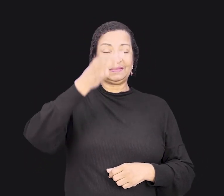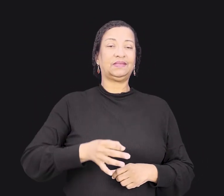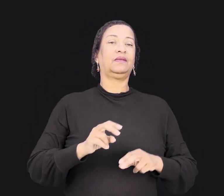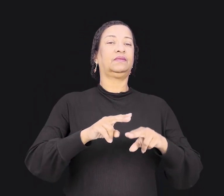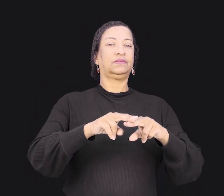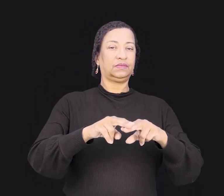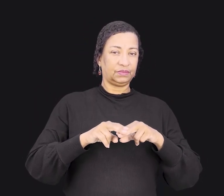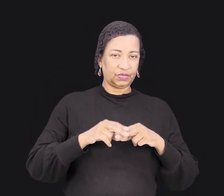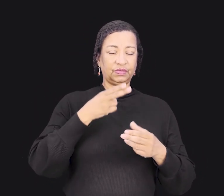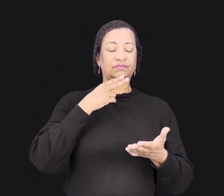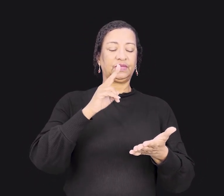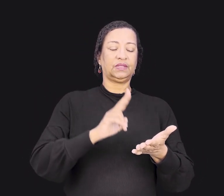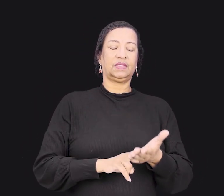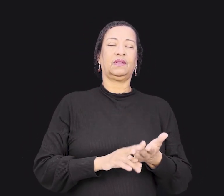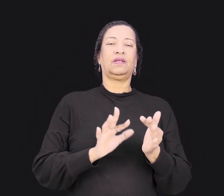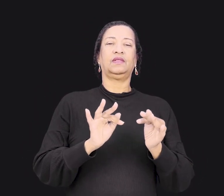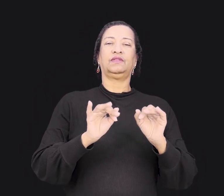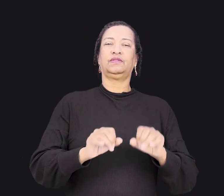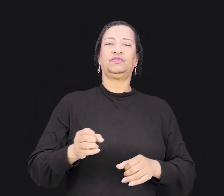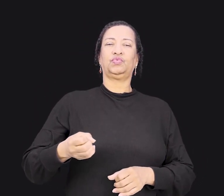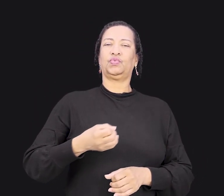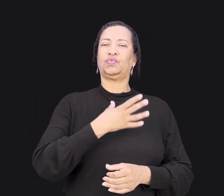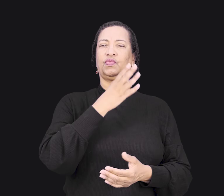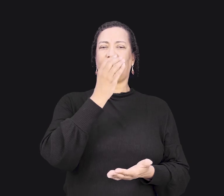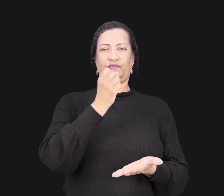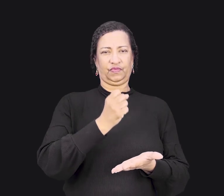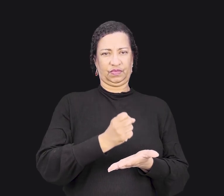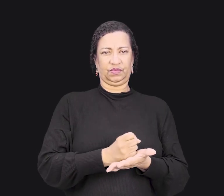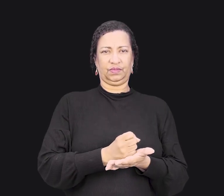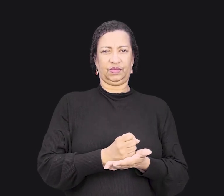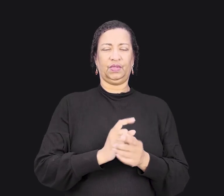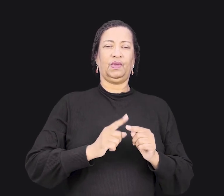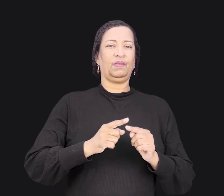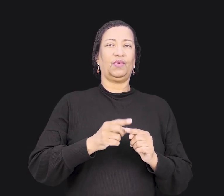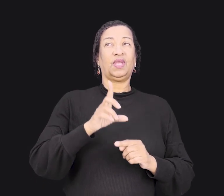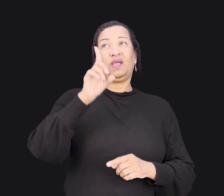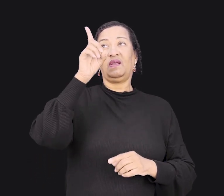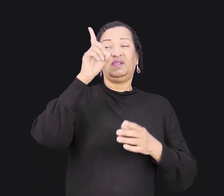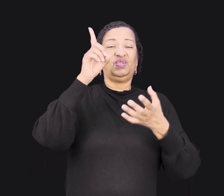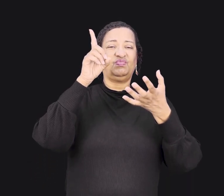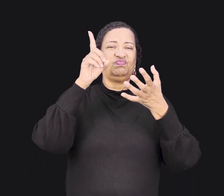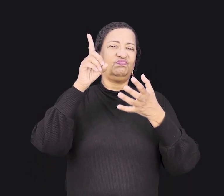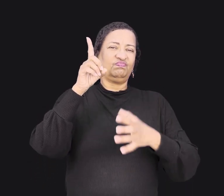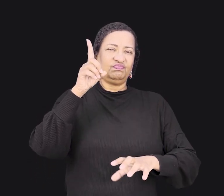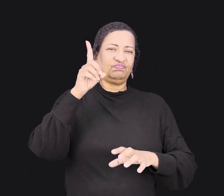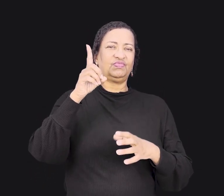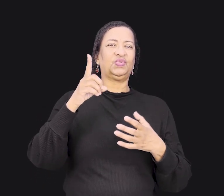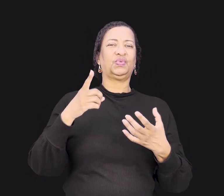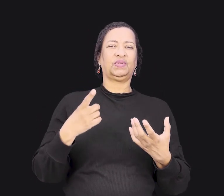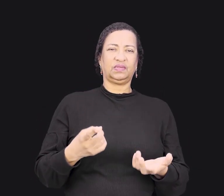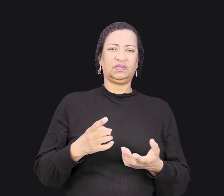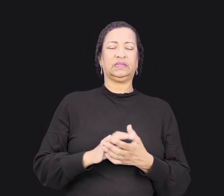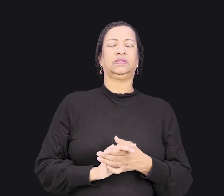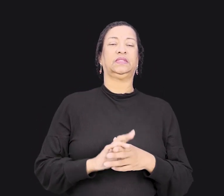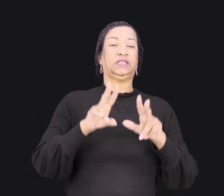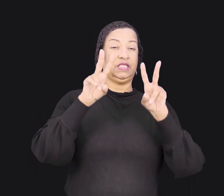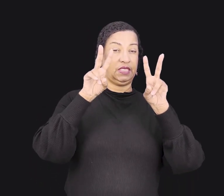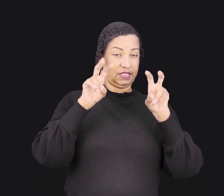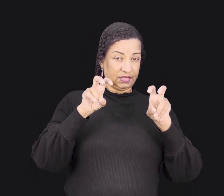final do Novo Testamento, porque Deus não queria. Ele não queria que esta questão vital sobre a